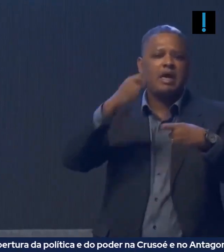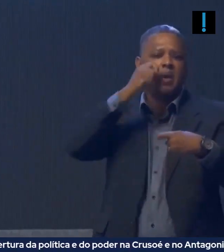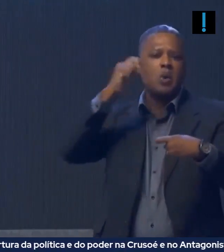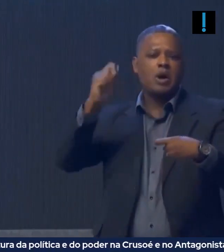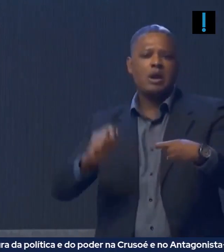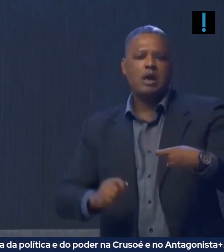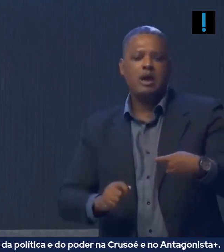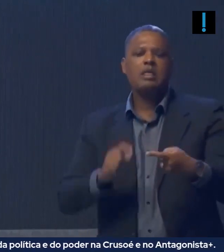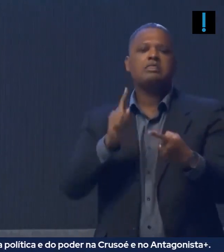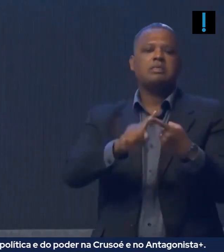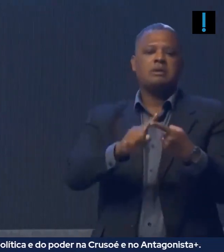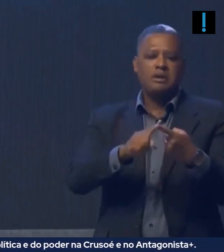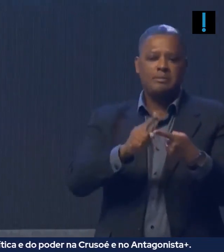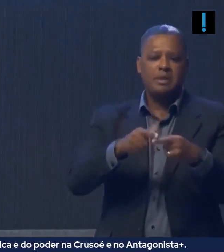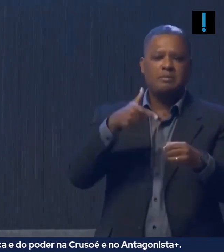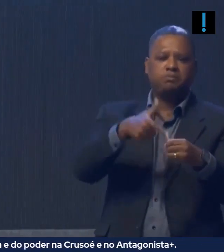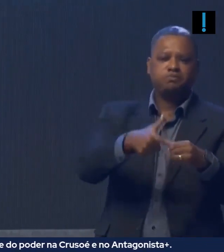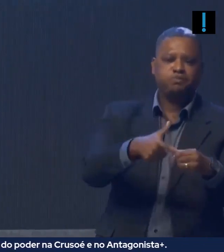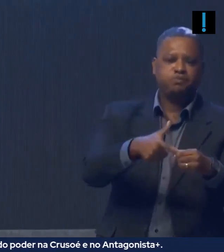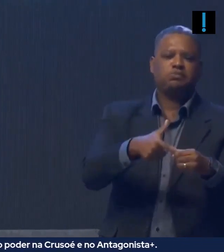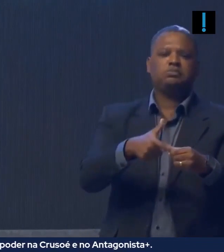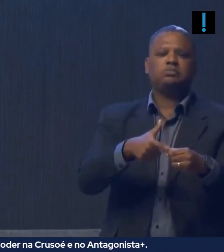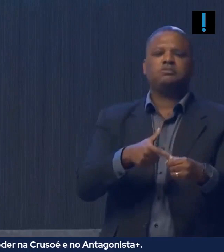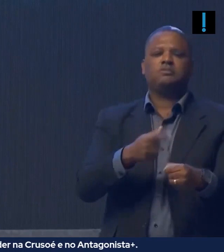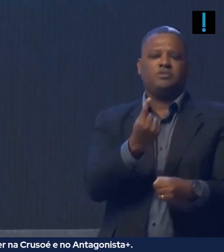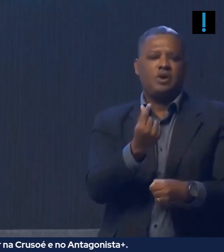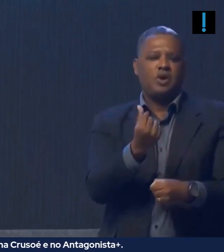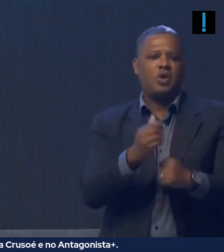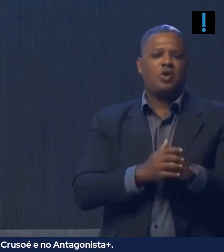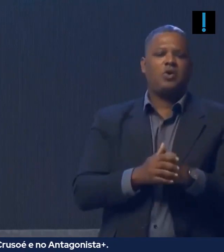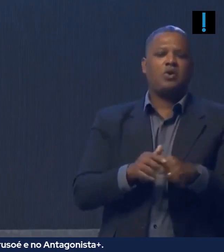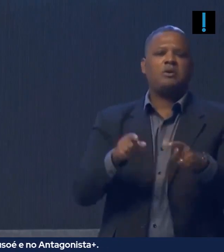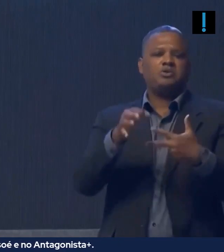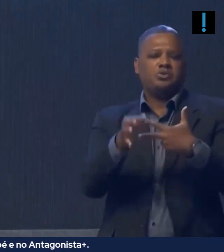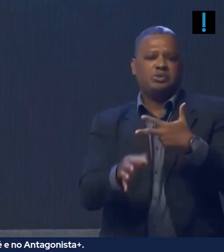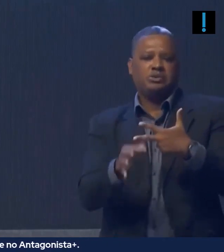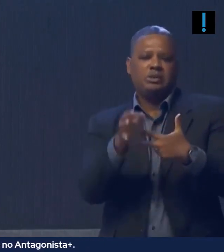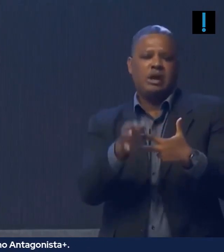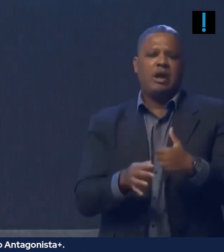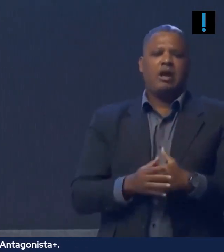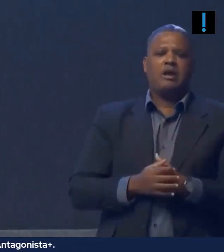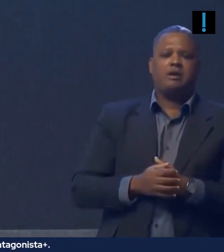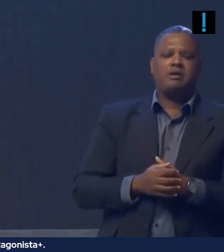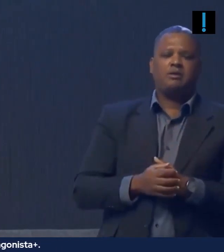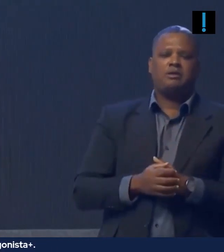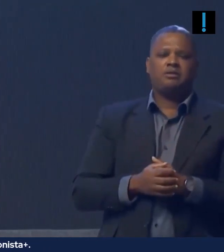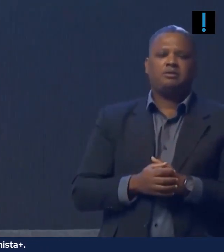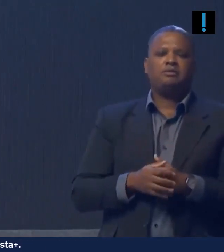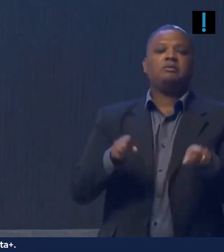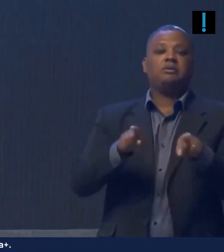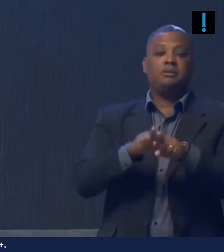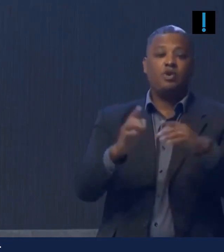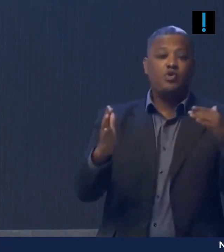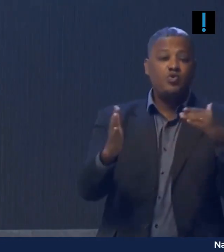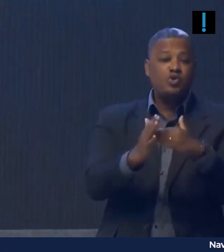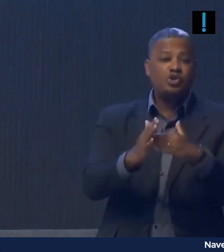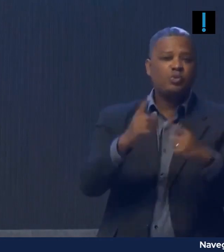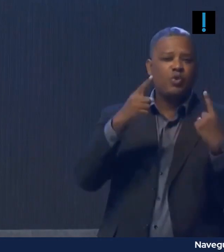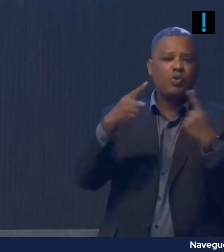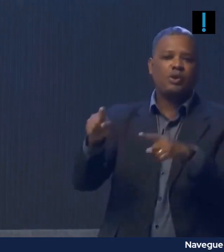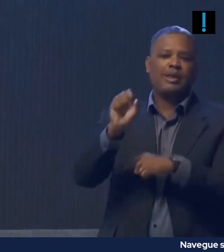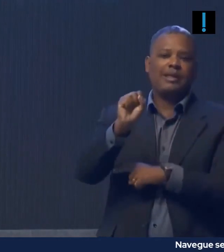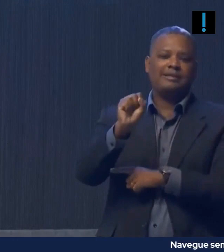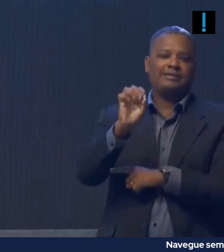até o preço da gasolina passando pelo Judiciário e acaba sempre atacando o Supremo